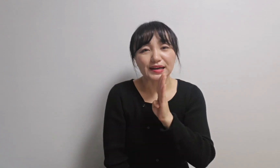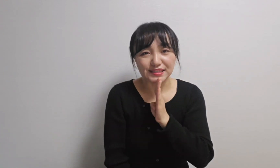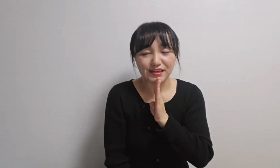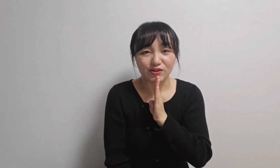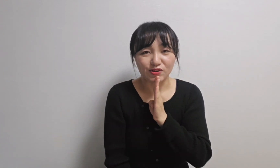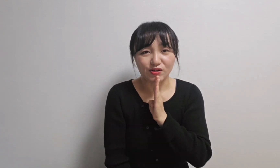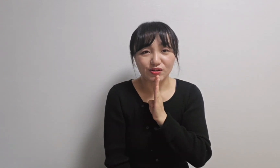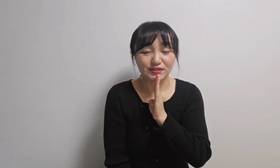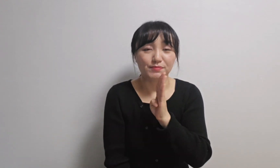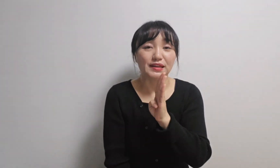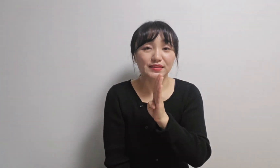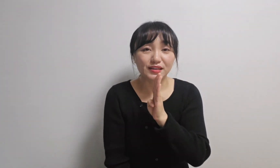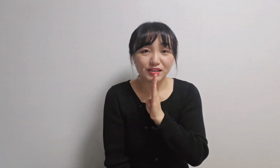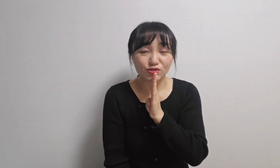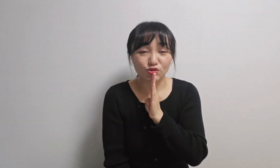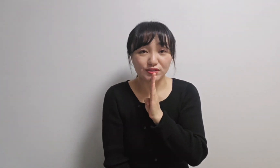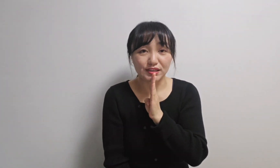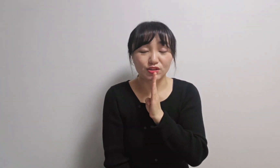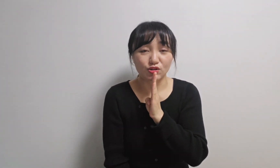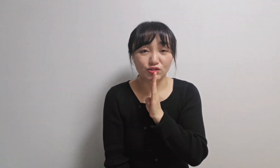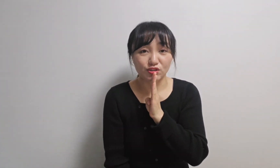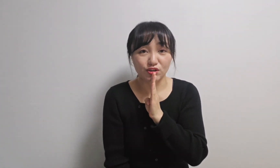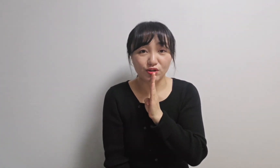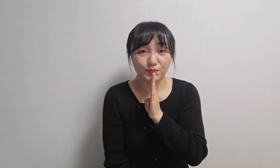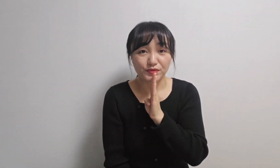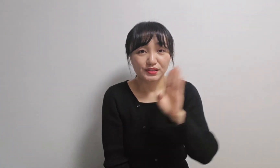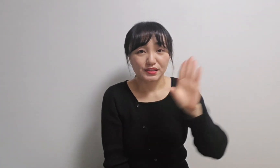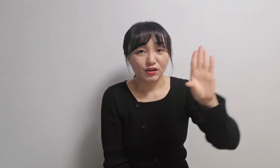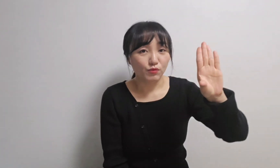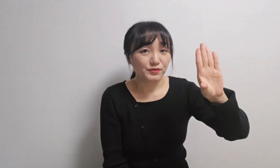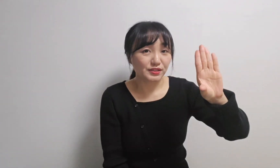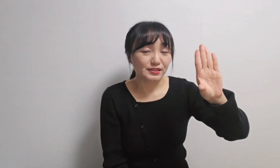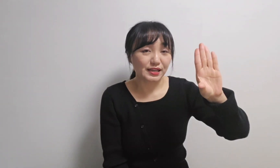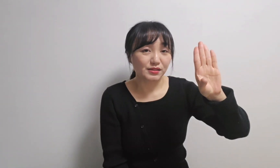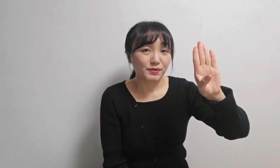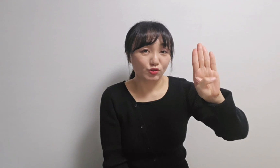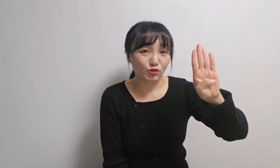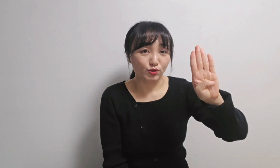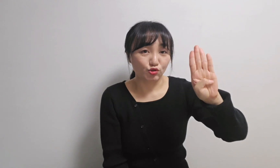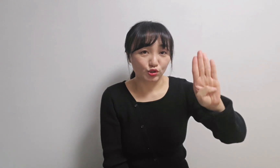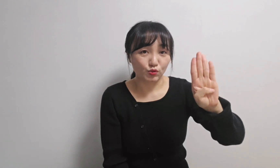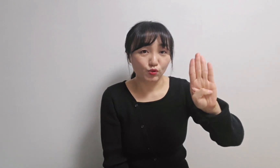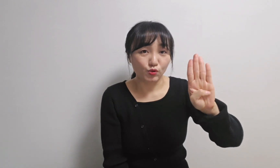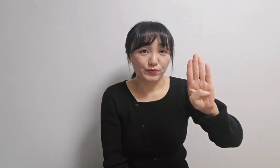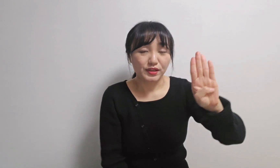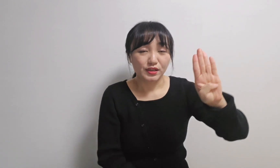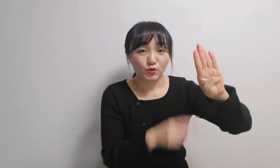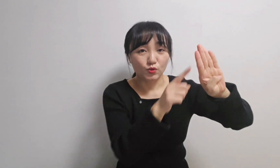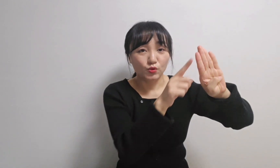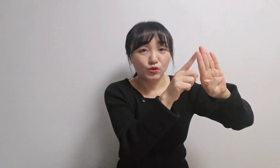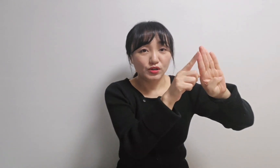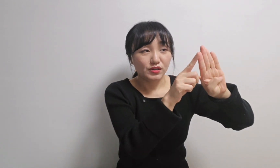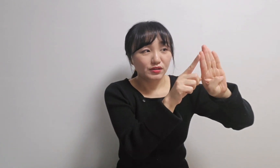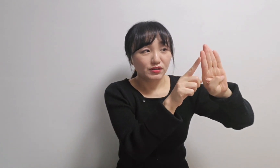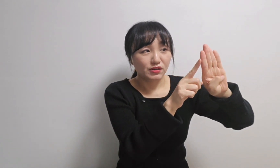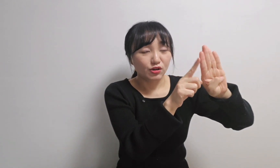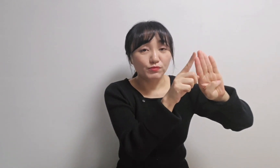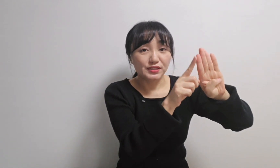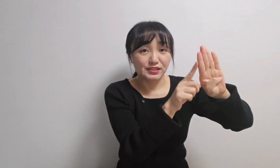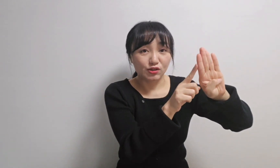맞아요. 맞다라는 수어를 제가 넣었어요. 엄지를 이제 깔끔하게 접어주시고, 요 검지 있죠?